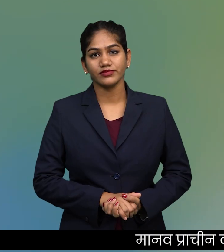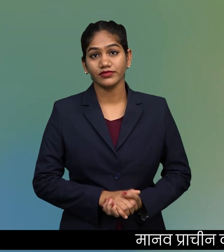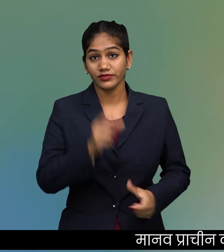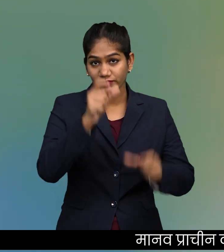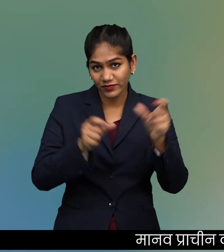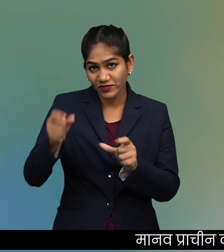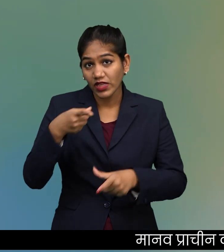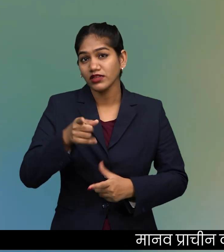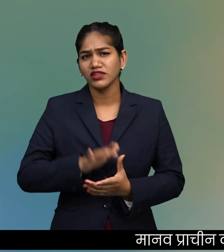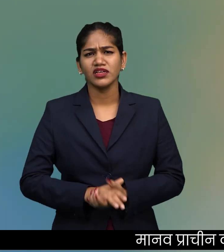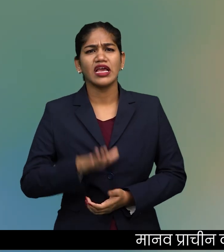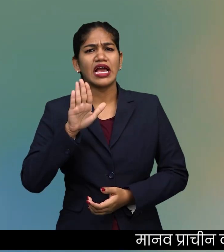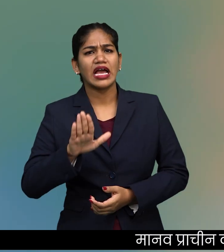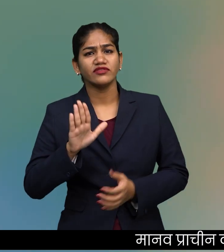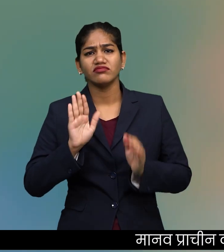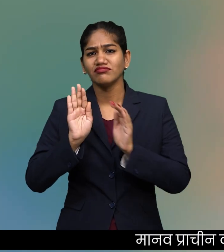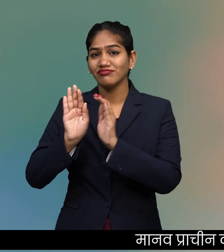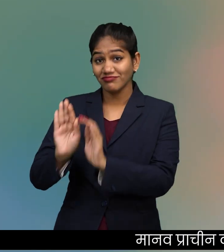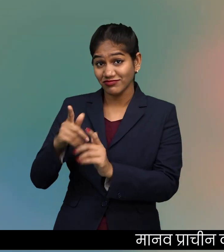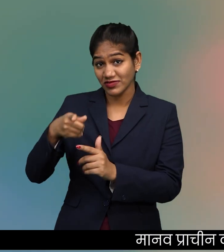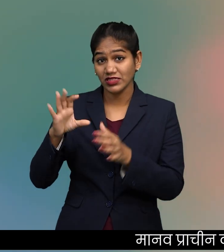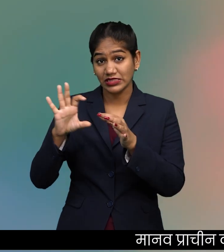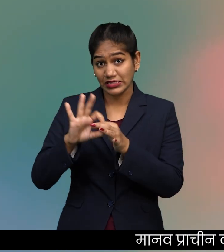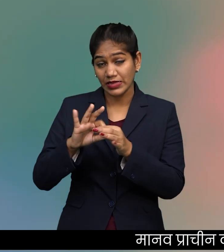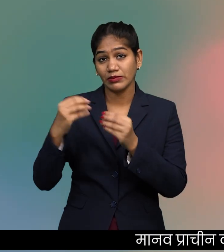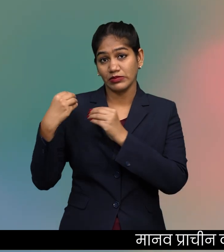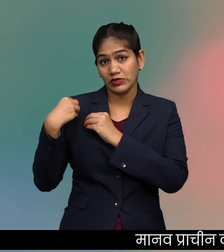मानव प्राचीन काळापासून आपल्या अन्न